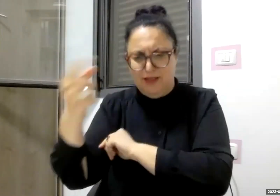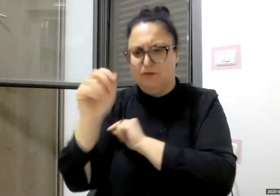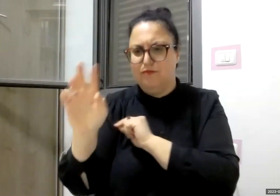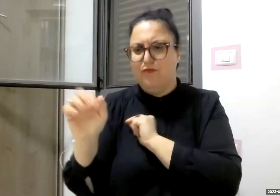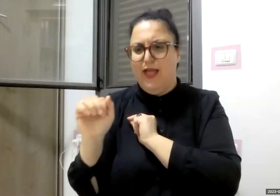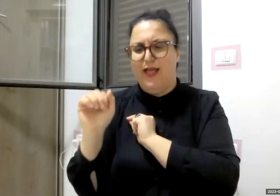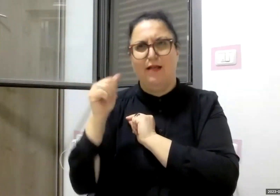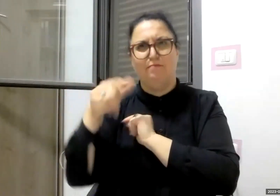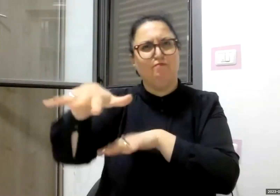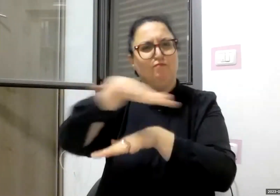מטורגמנית,